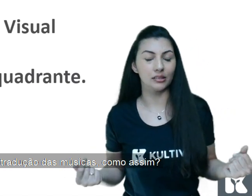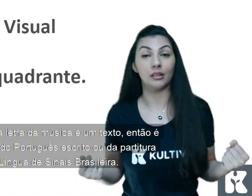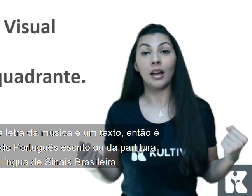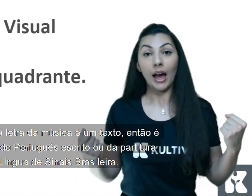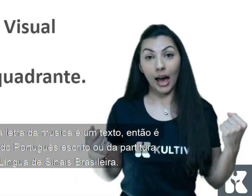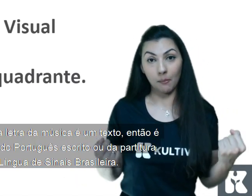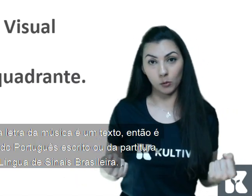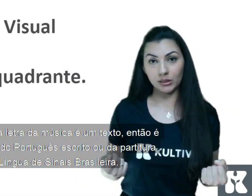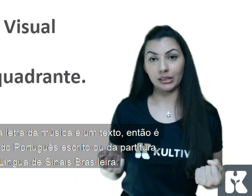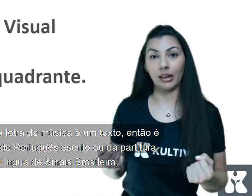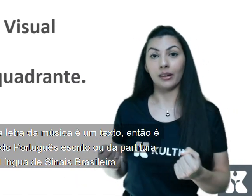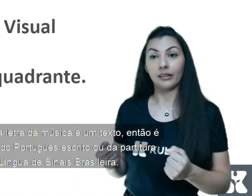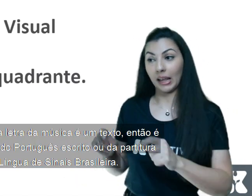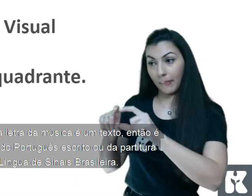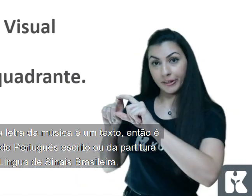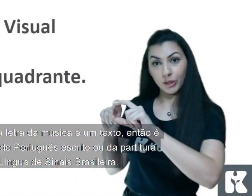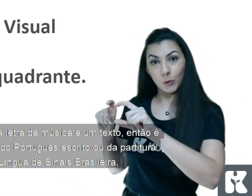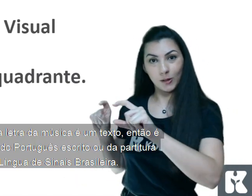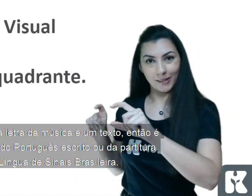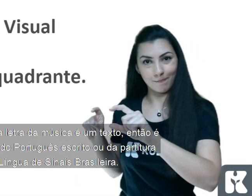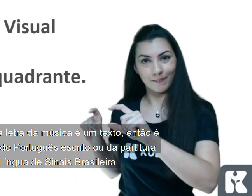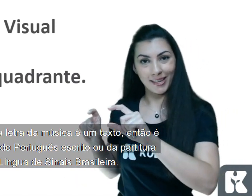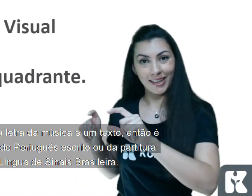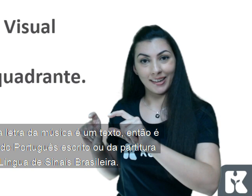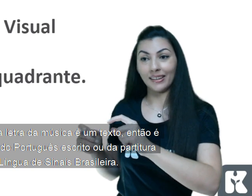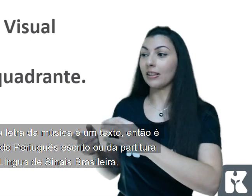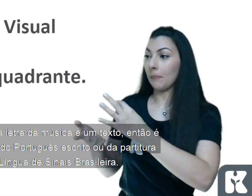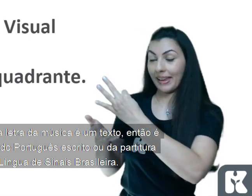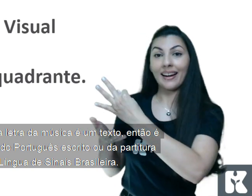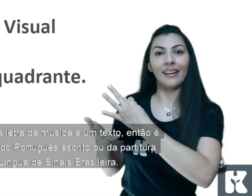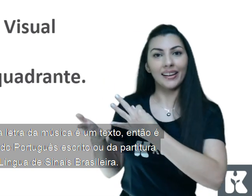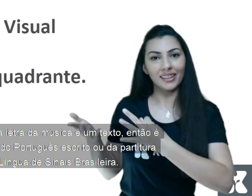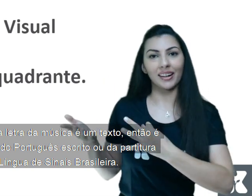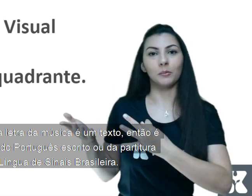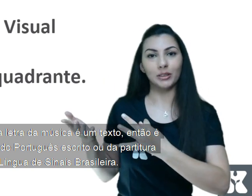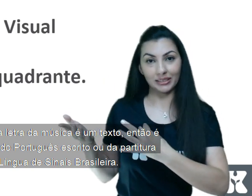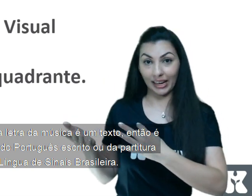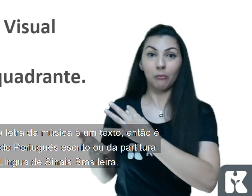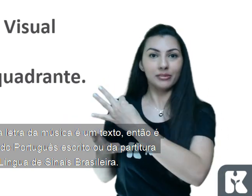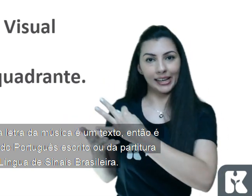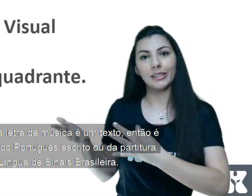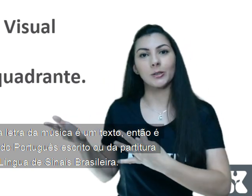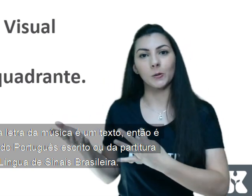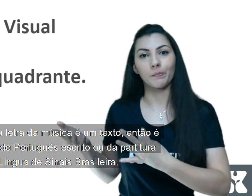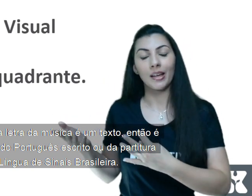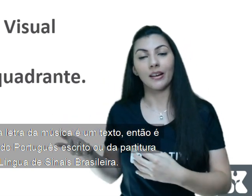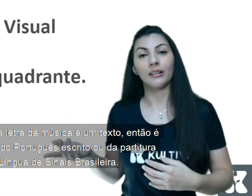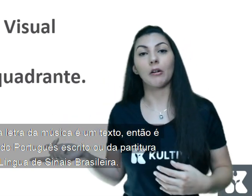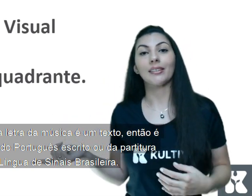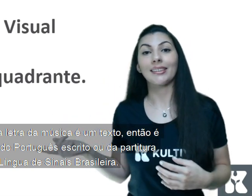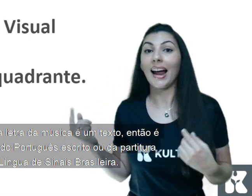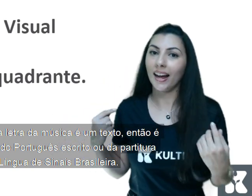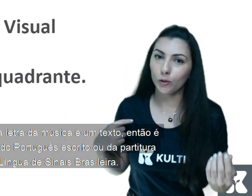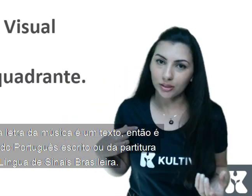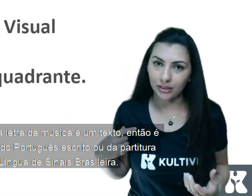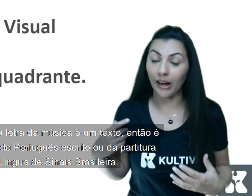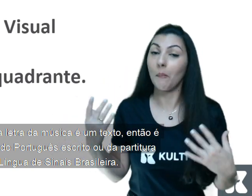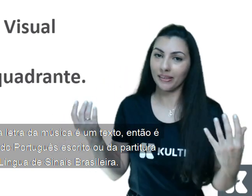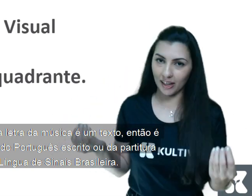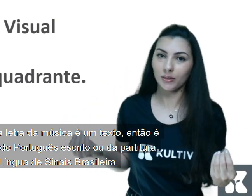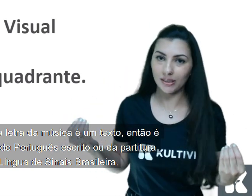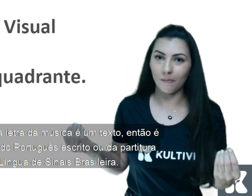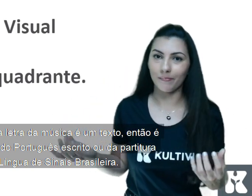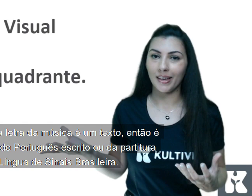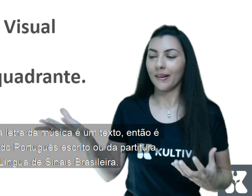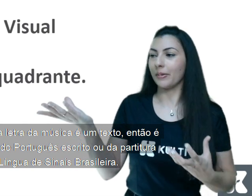Como assim? A música tem partitura. E também a letra da música é um texto. Então, a tradução é